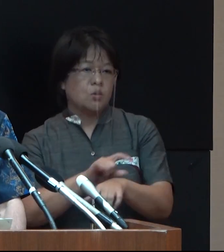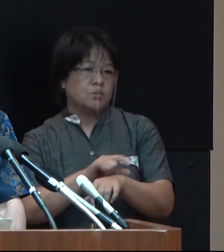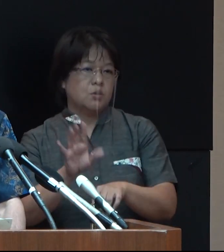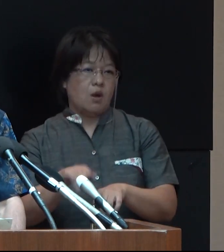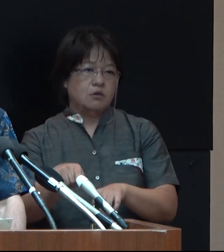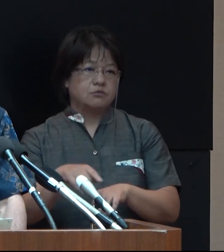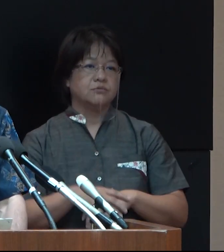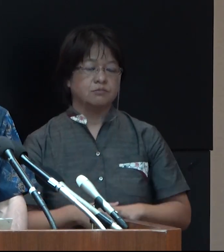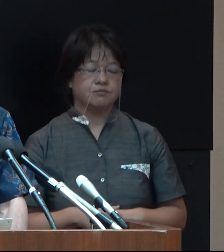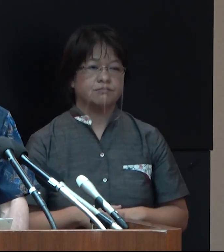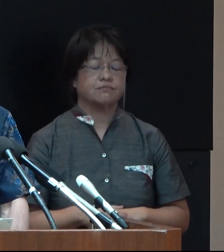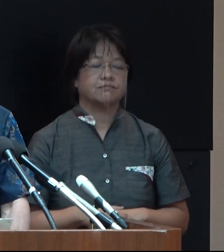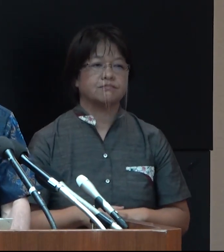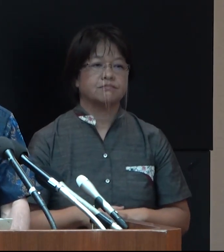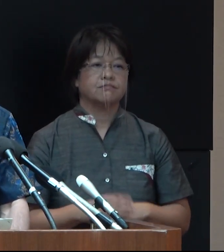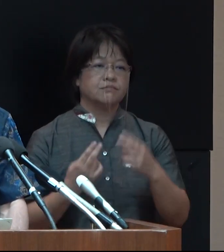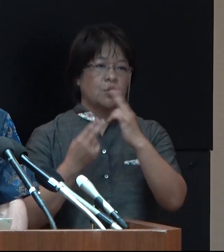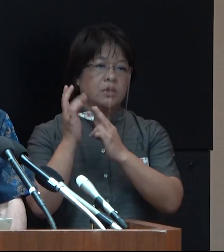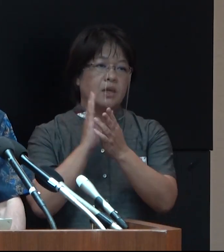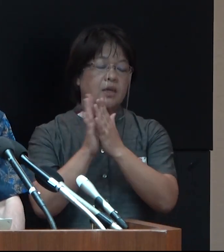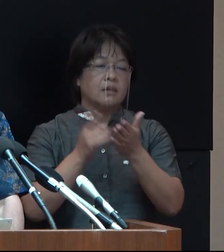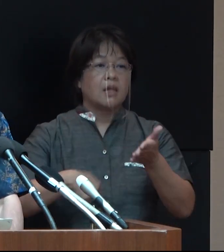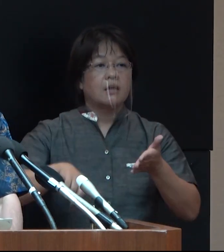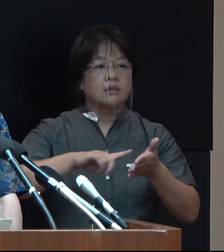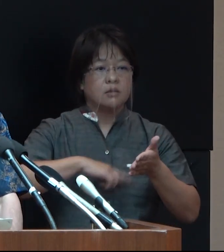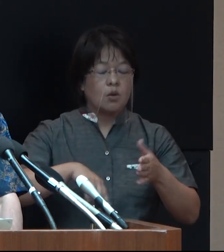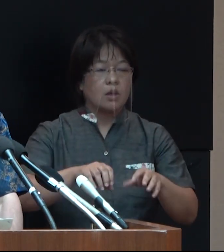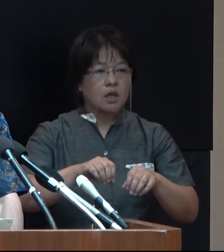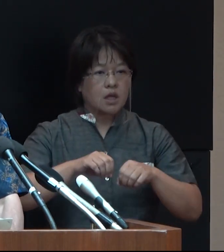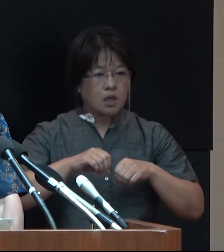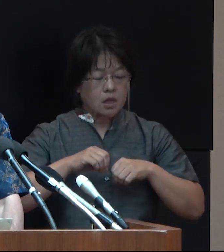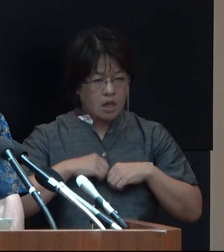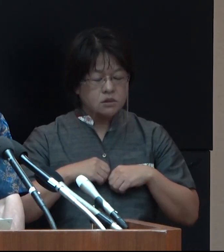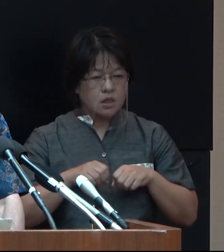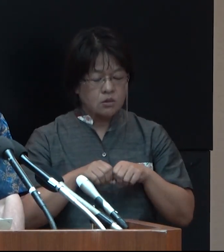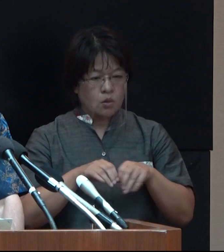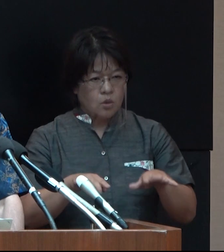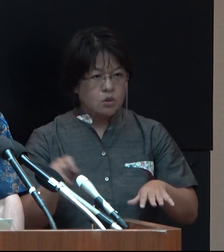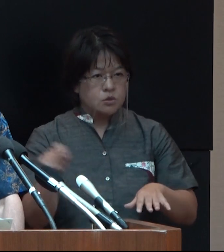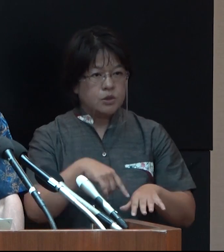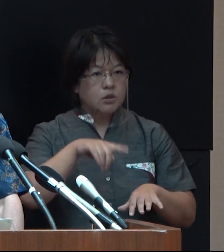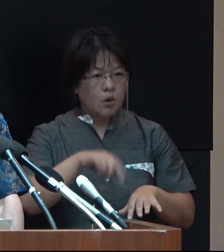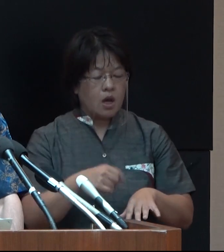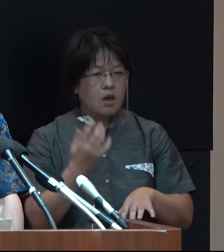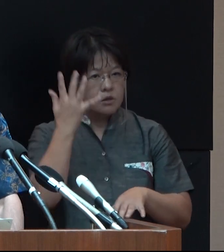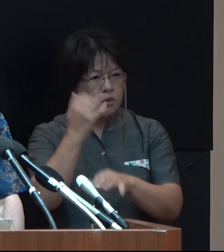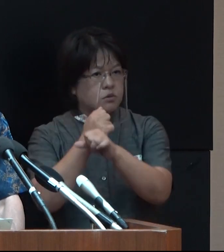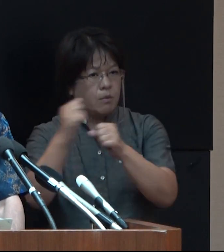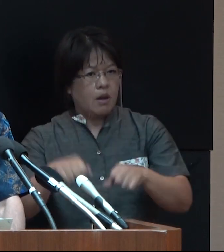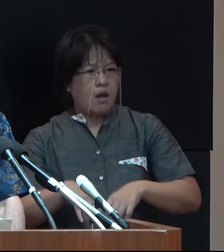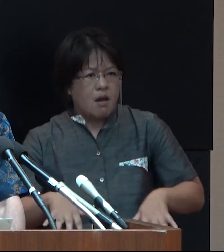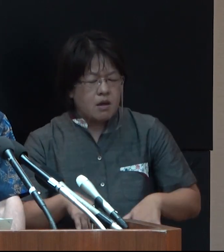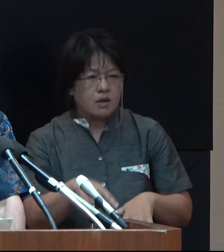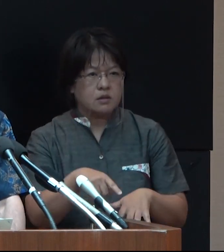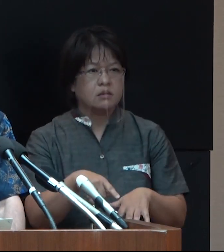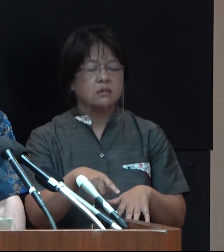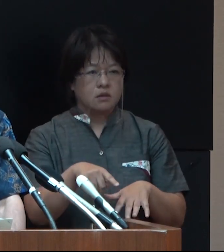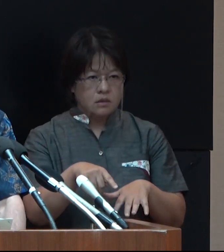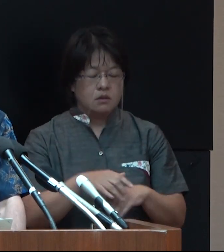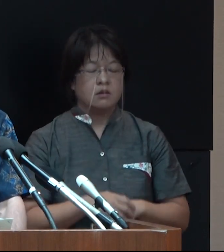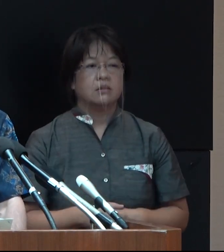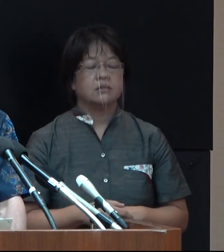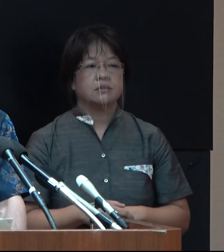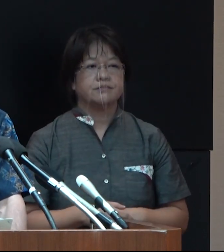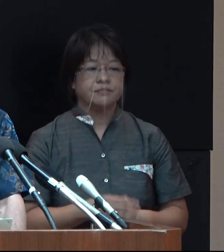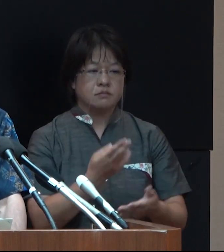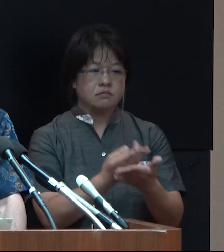。県内の感染拡大のスピードは想定を上回り、警戒レベル指標における病